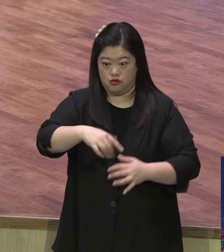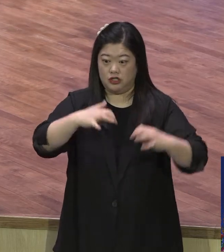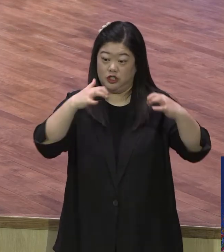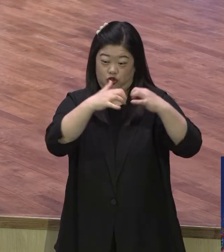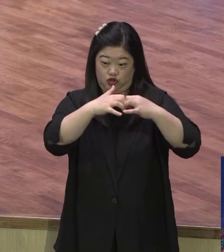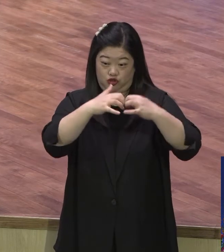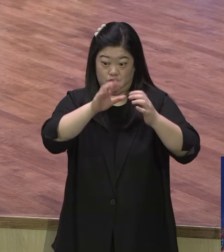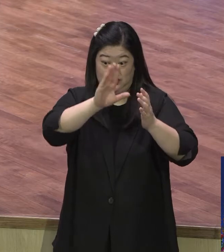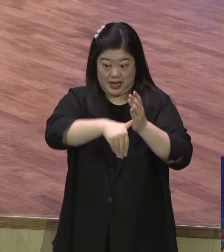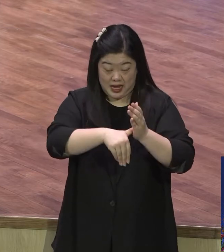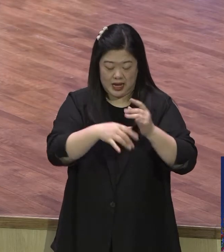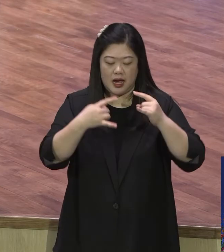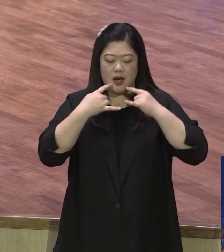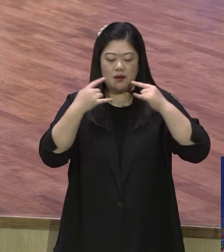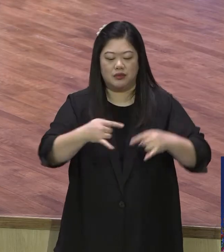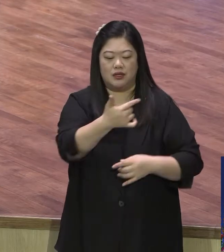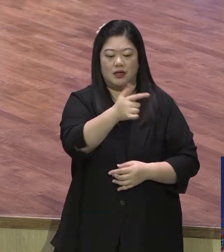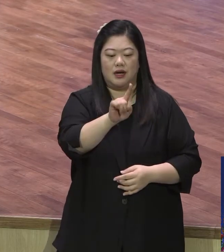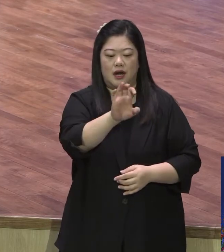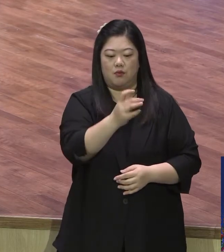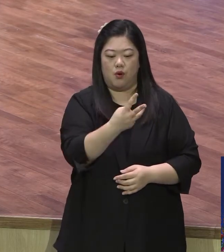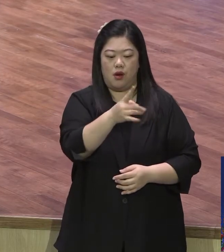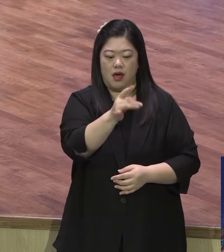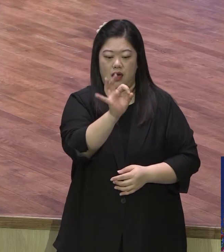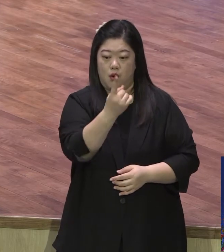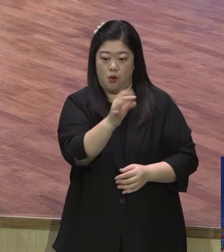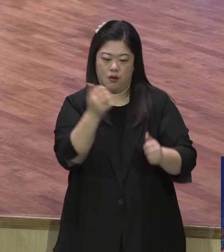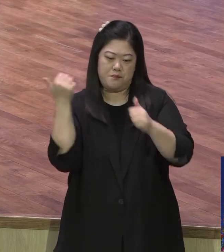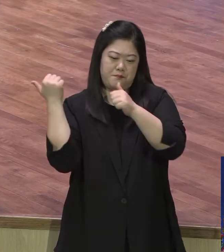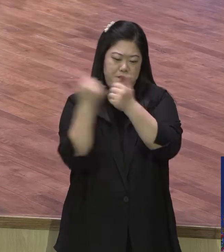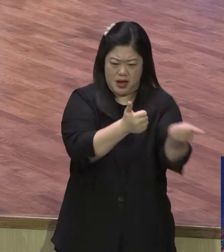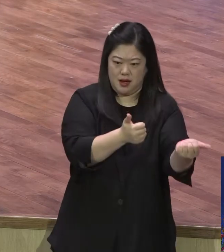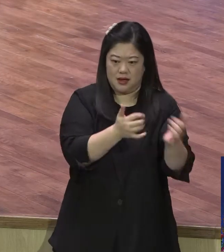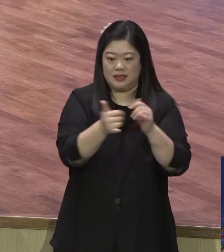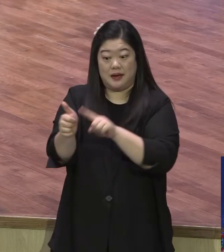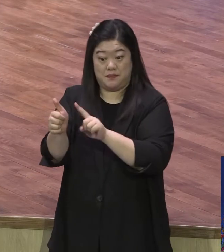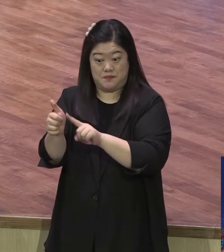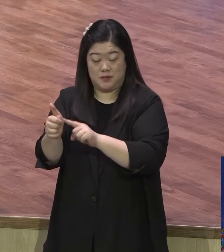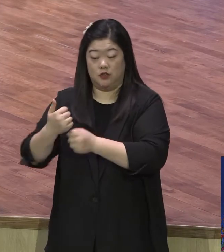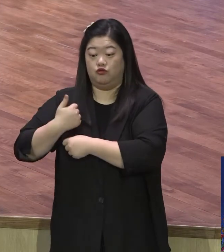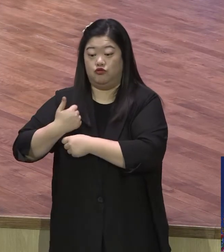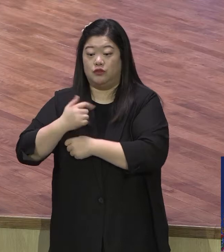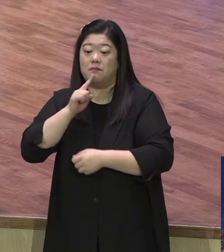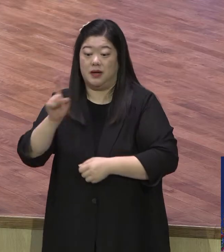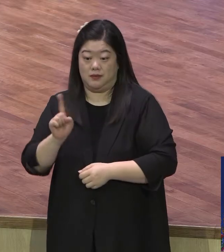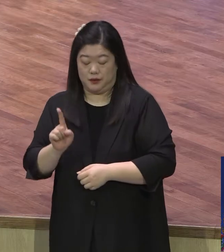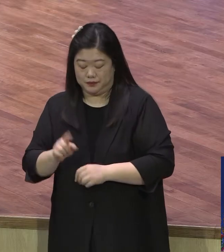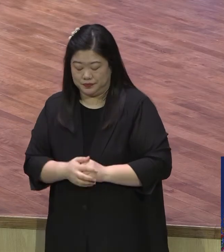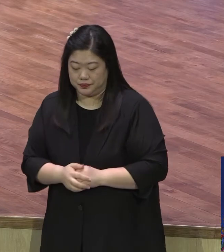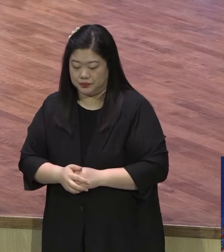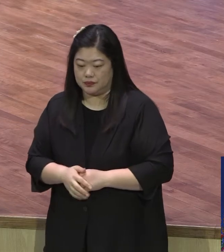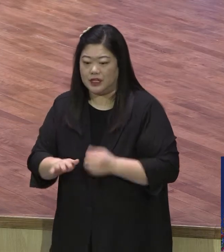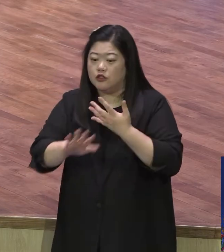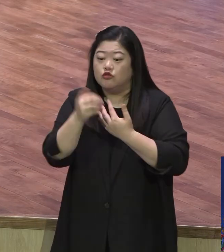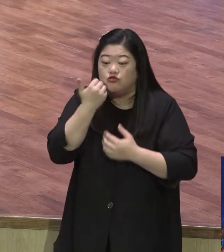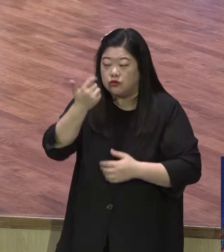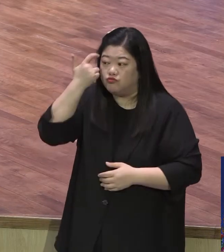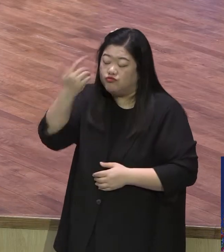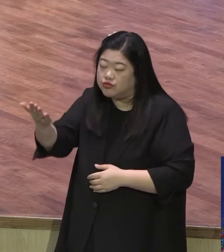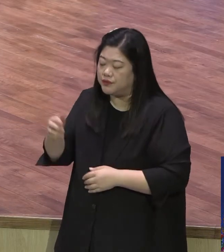장군이 있습니다 이 사람에게 어떤 사람이 질문했습니다 장군님 성교를 어떻게 생각하십니까 웰링턴